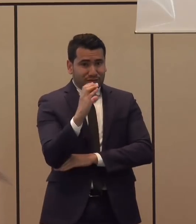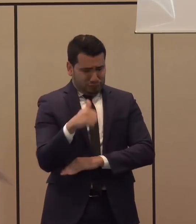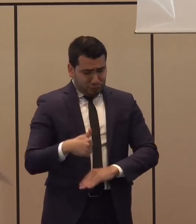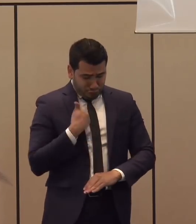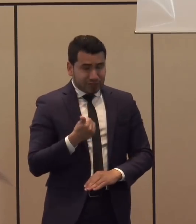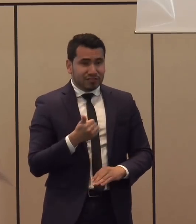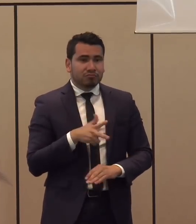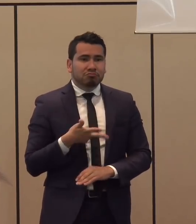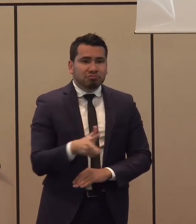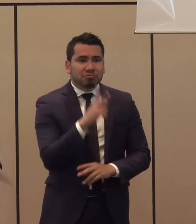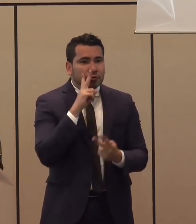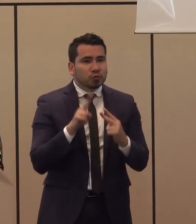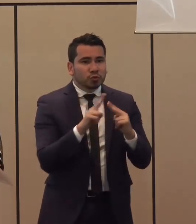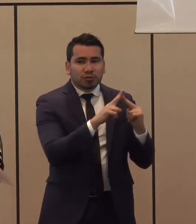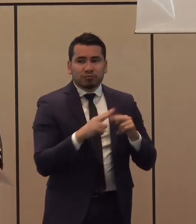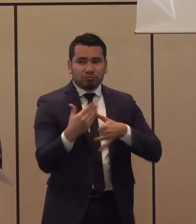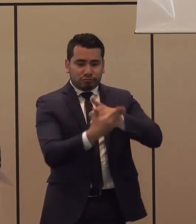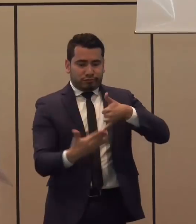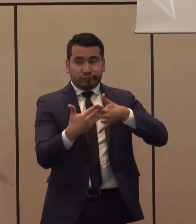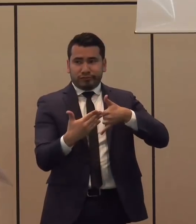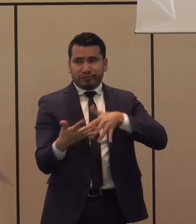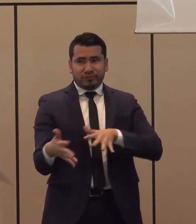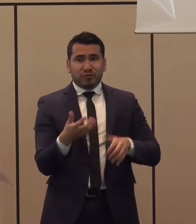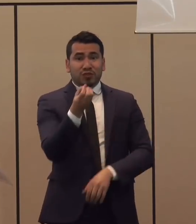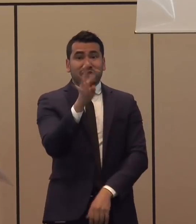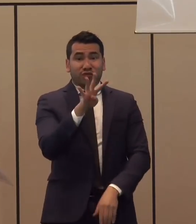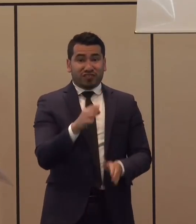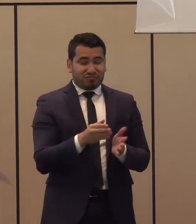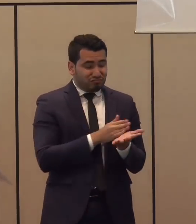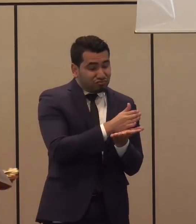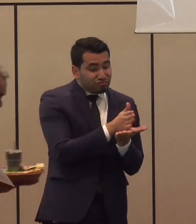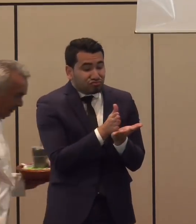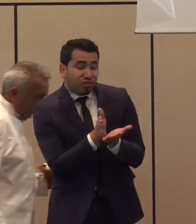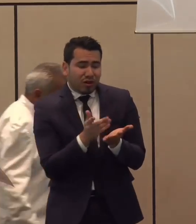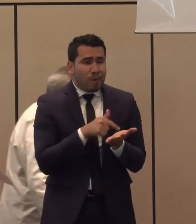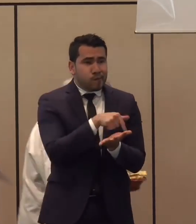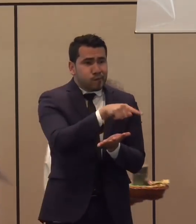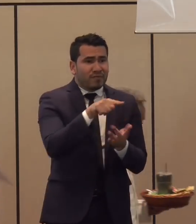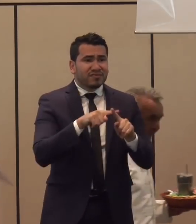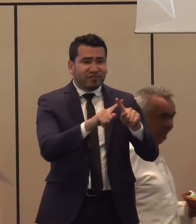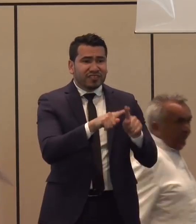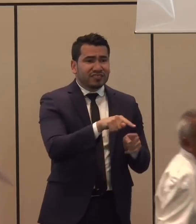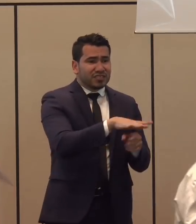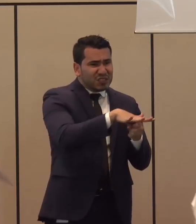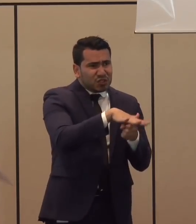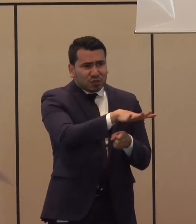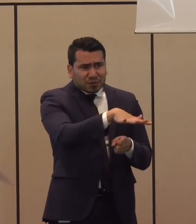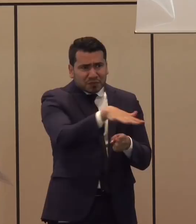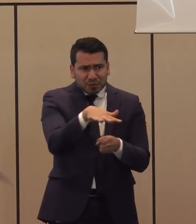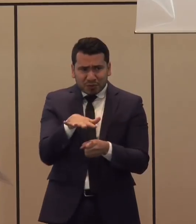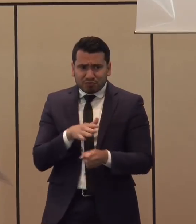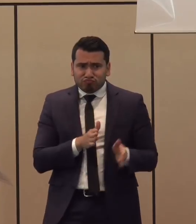estamos lanzando 14 rutas que cada vez vamos a ir aumentando ya ya he recibido